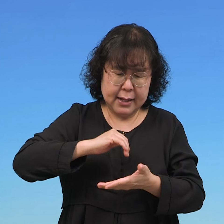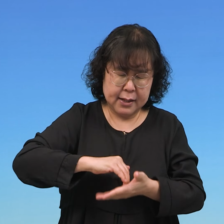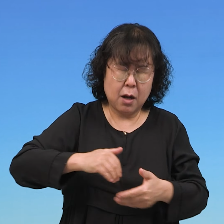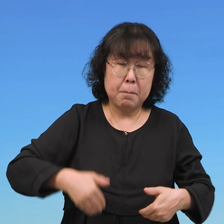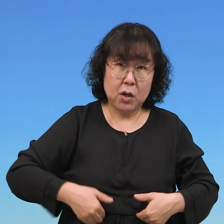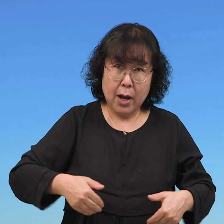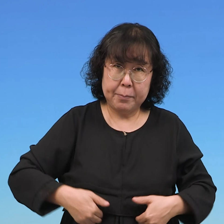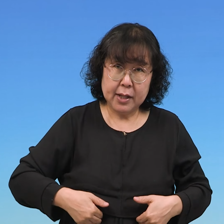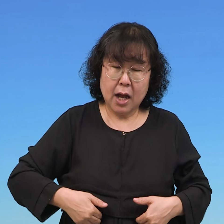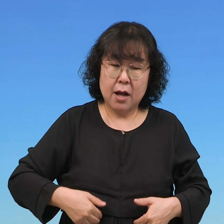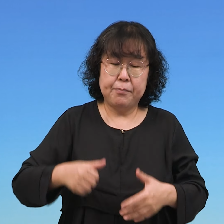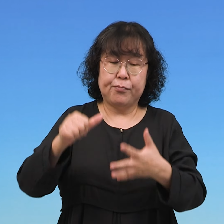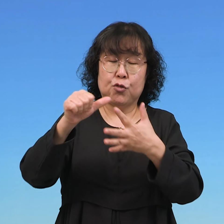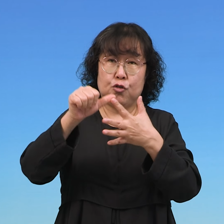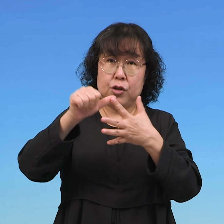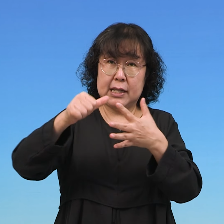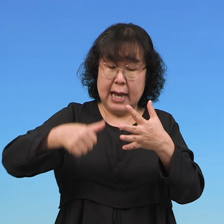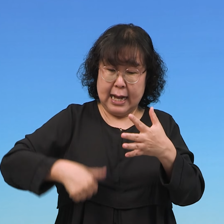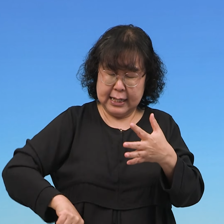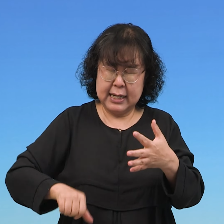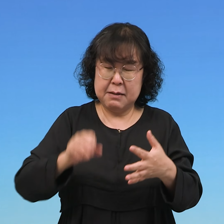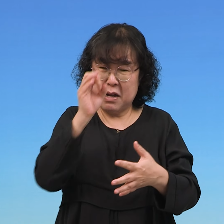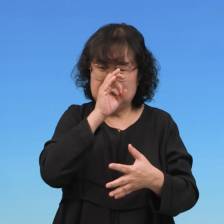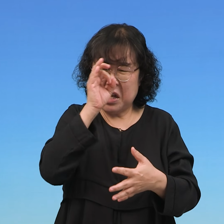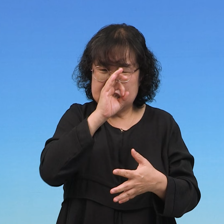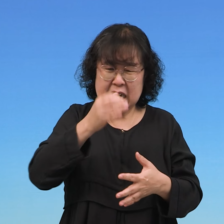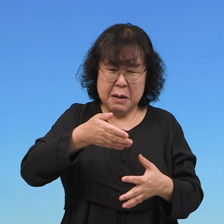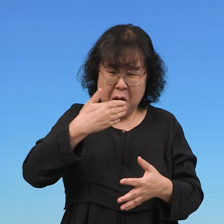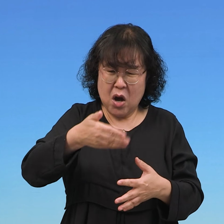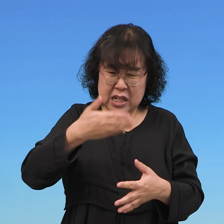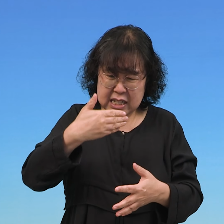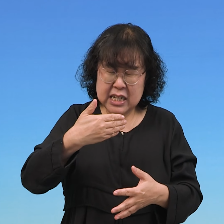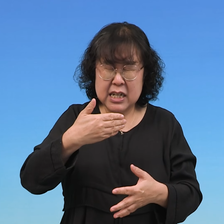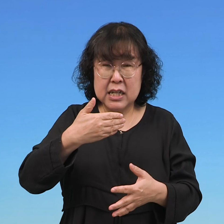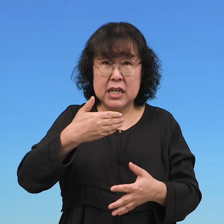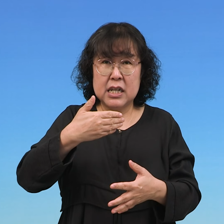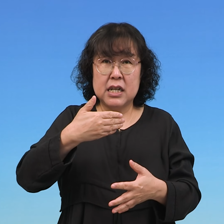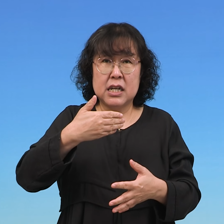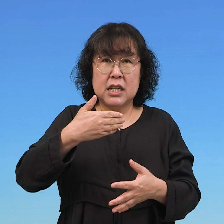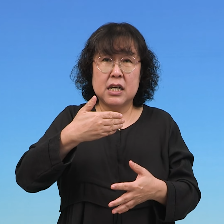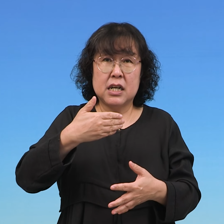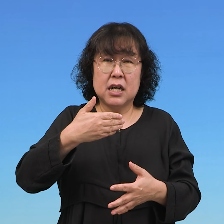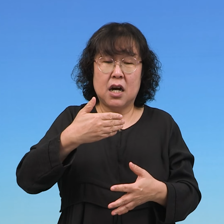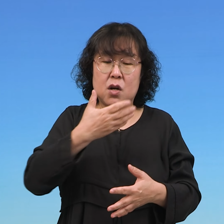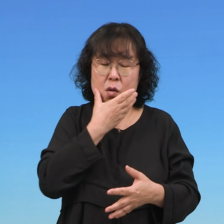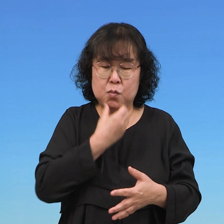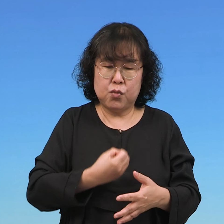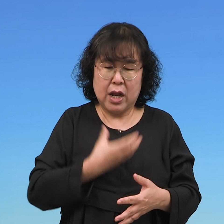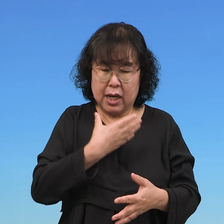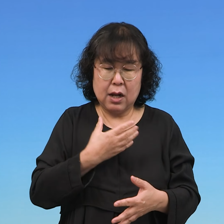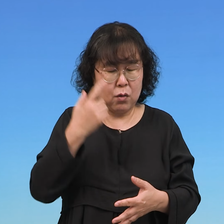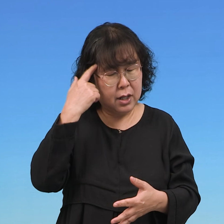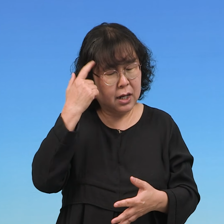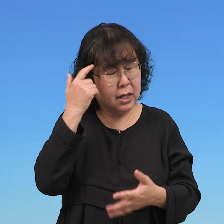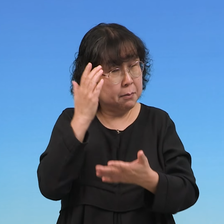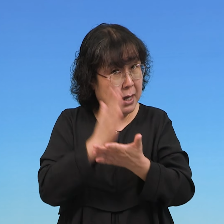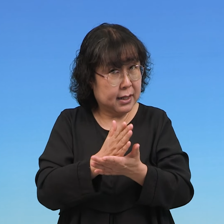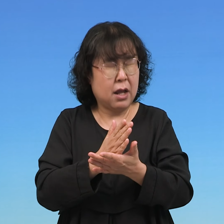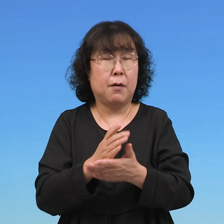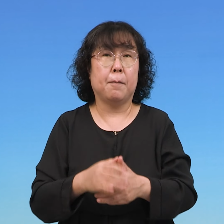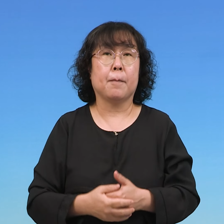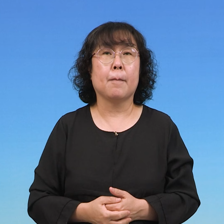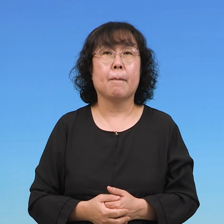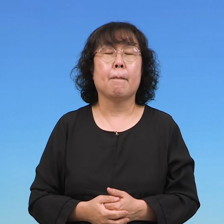아들이 가산을 다 탕진하고 돼지가 먹는 주염 열매를 먹은 이걸 불행이라 생각하시면 안